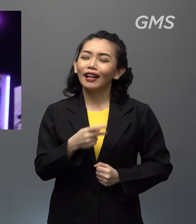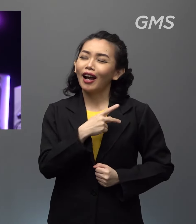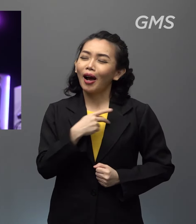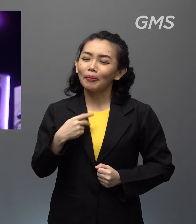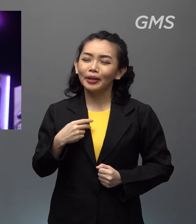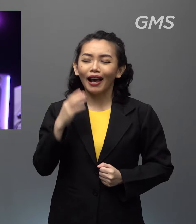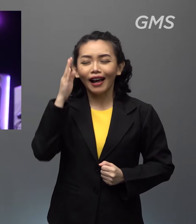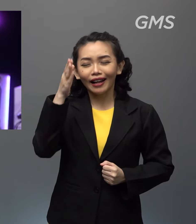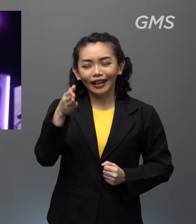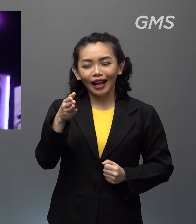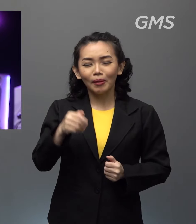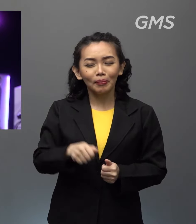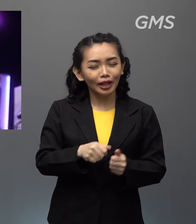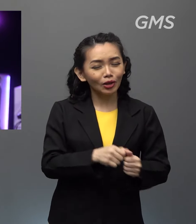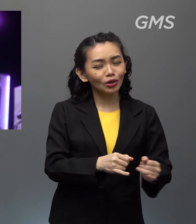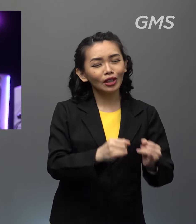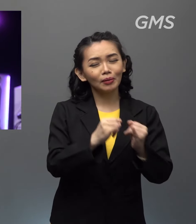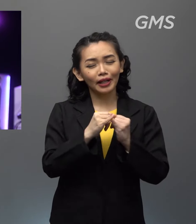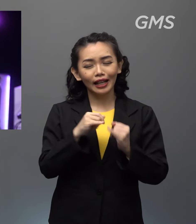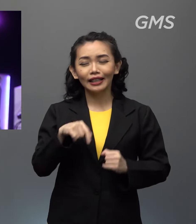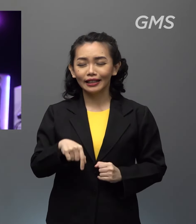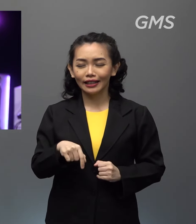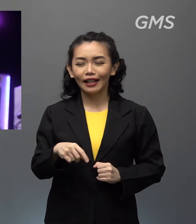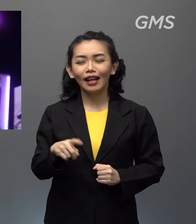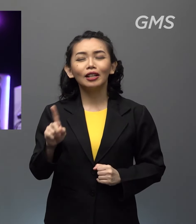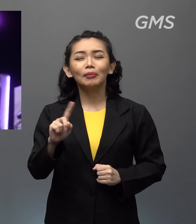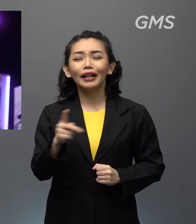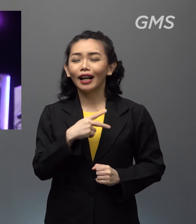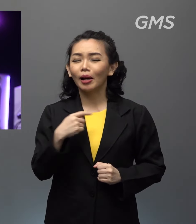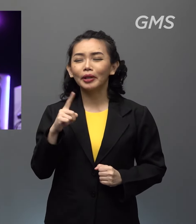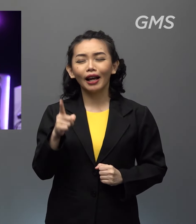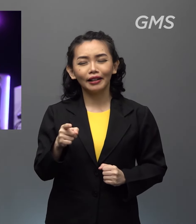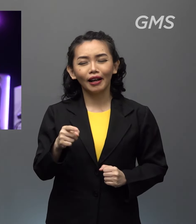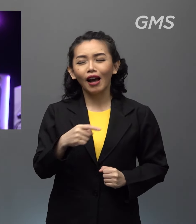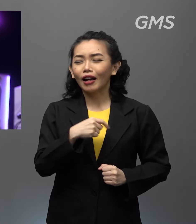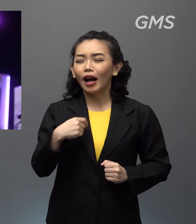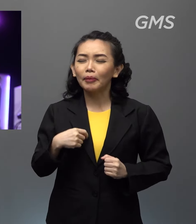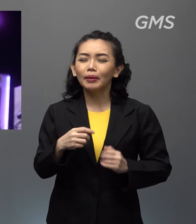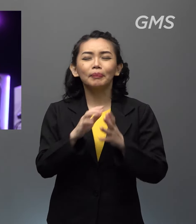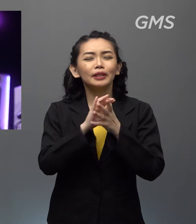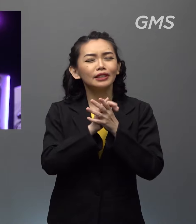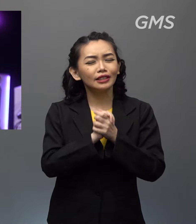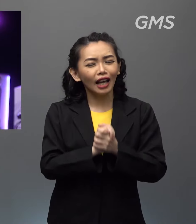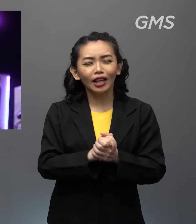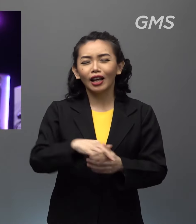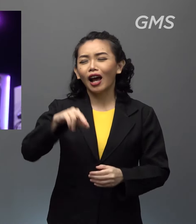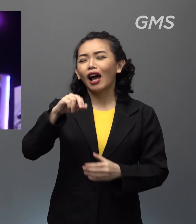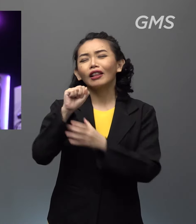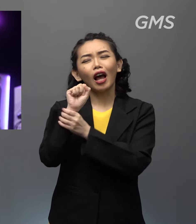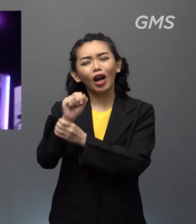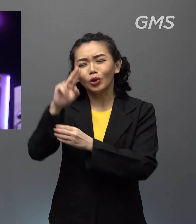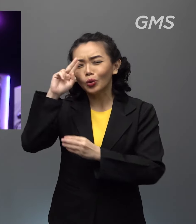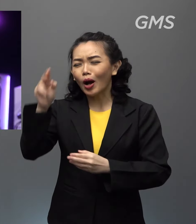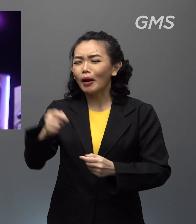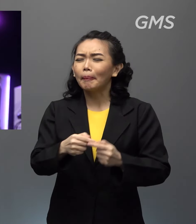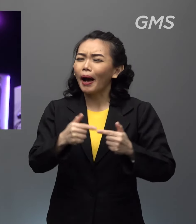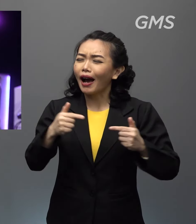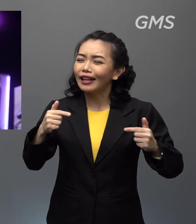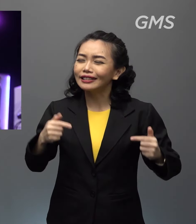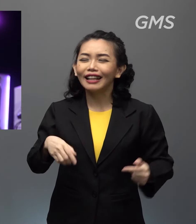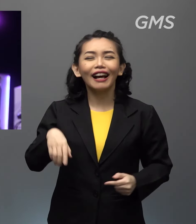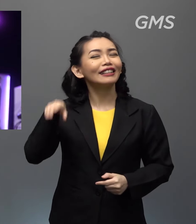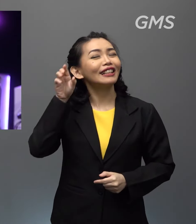ini, dimanapun kami berada Tuhan, kami percaya bahwa tangan-Mu tidak kurang panjang untuk menjamah terulur atas kami. Telinga-Mu tidak kurang tajam